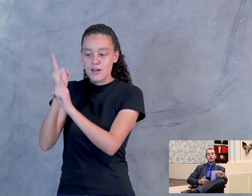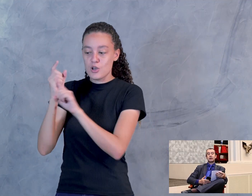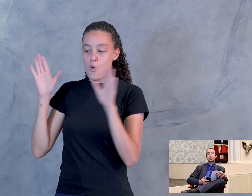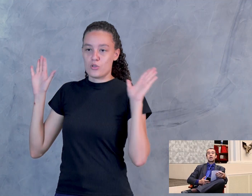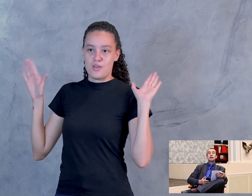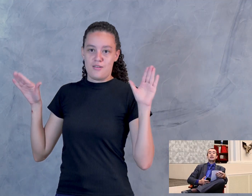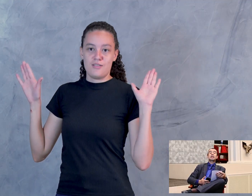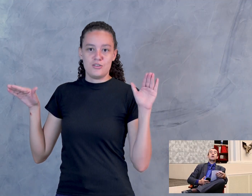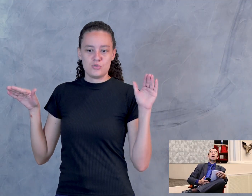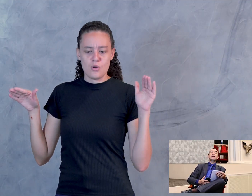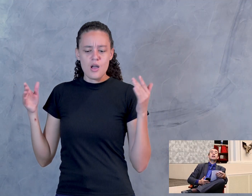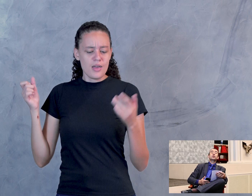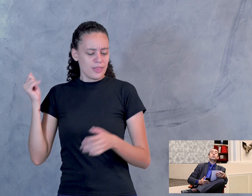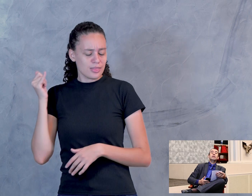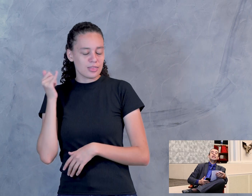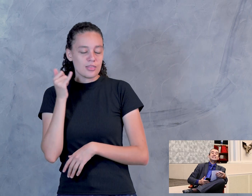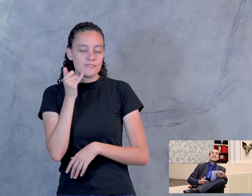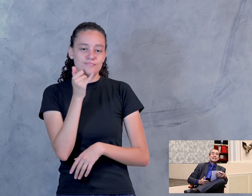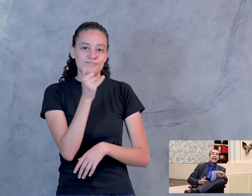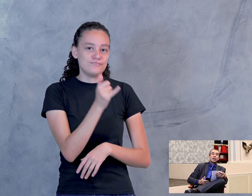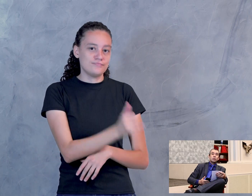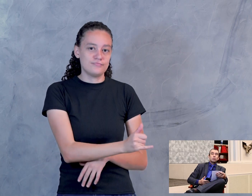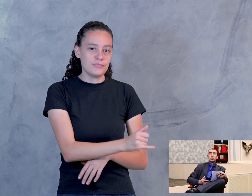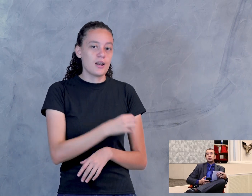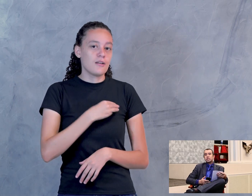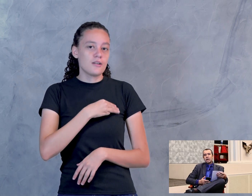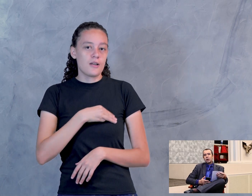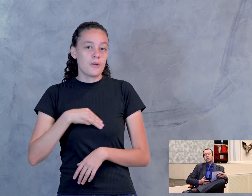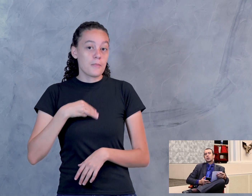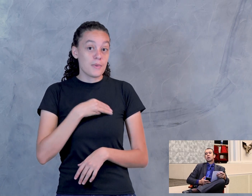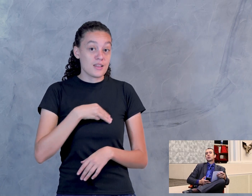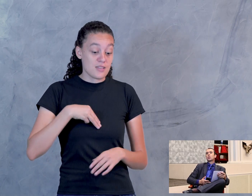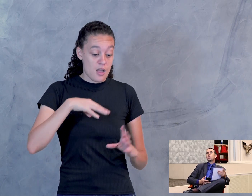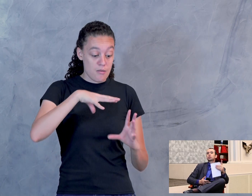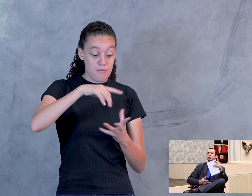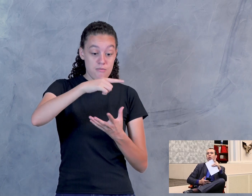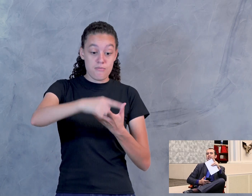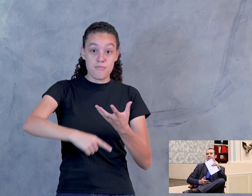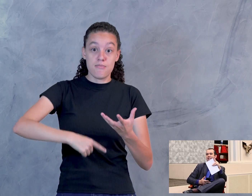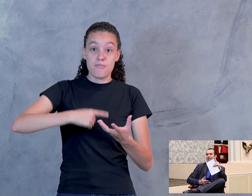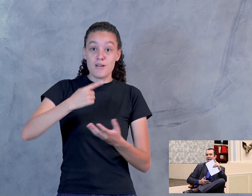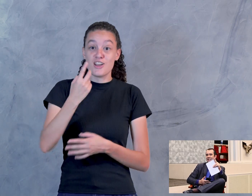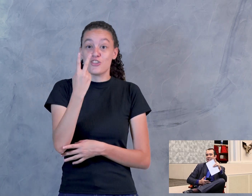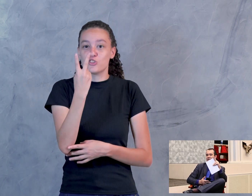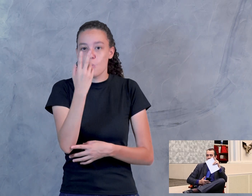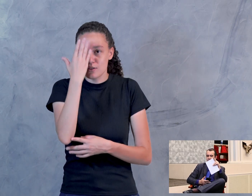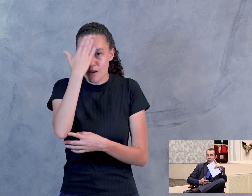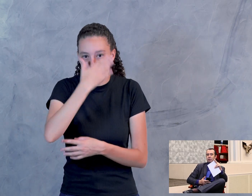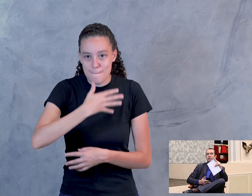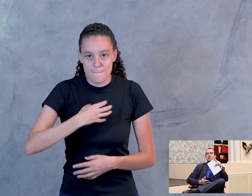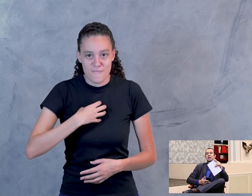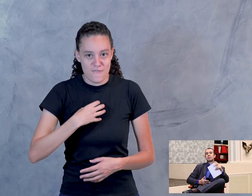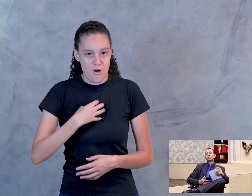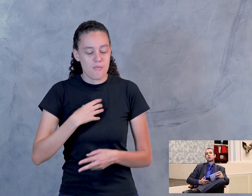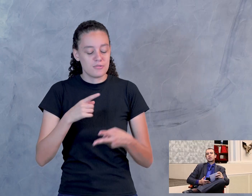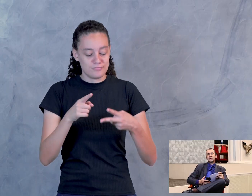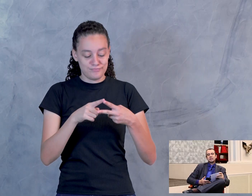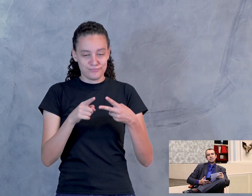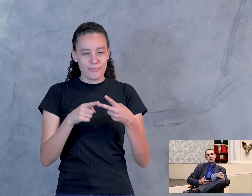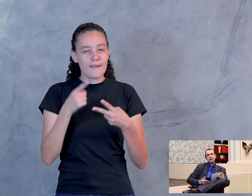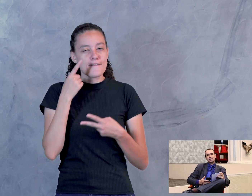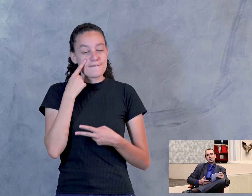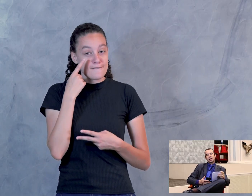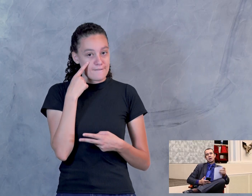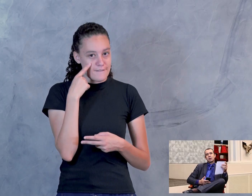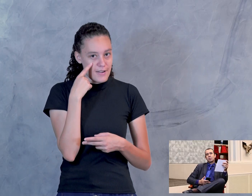numa caverna e deu a ele um ministério mundial com 2 sinais. Você também vai saber sobre